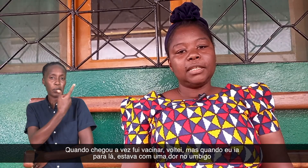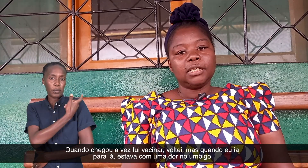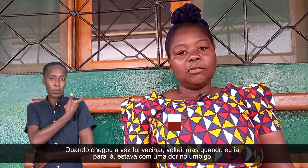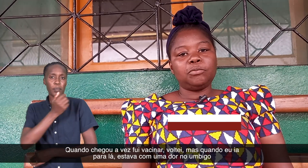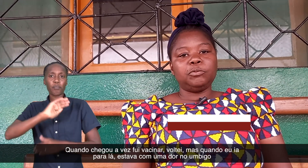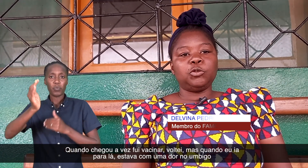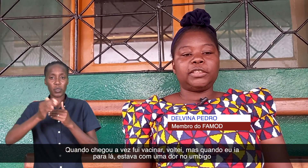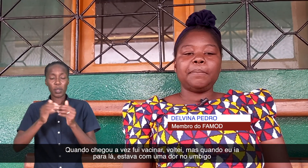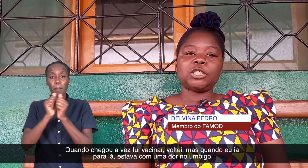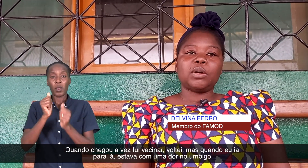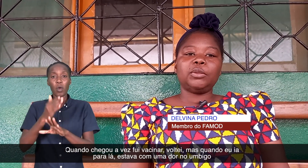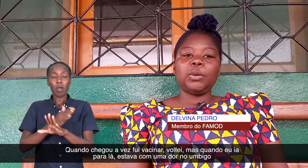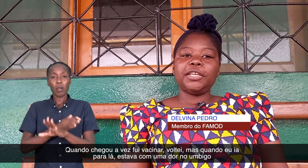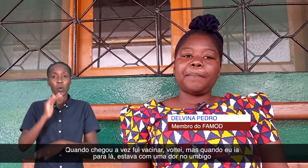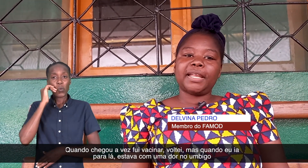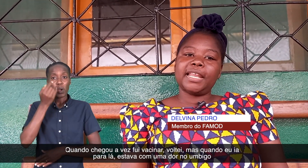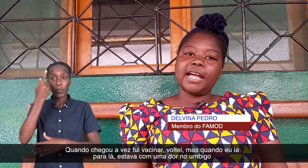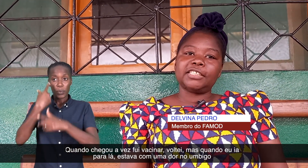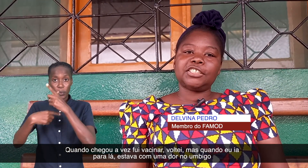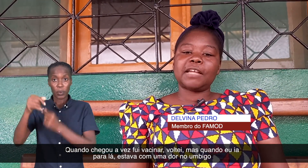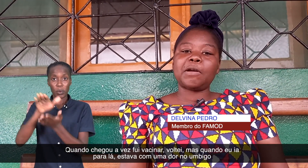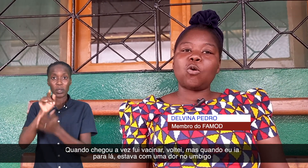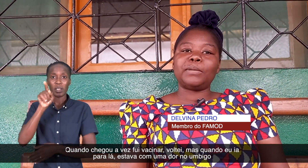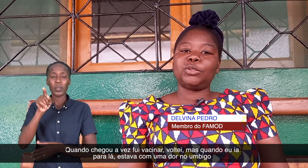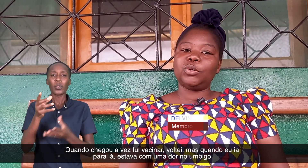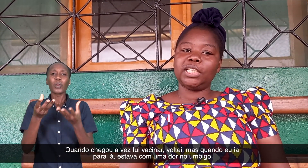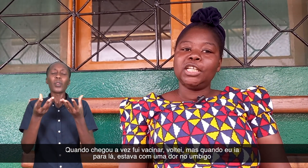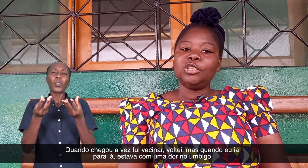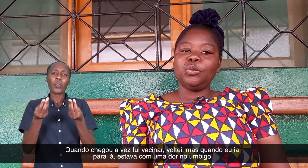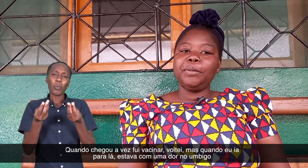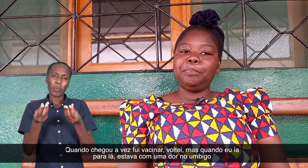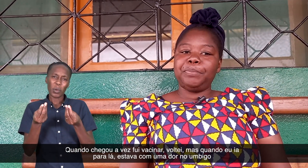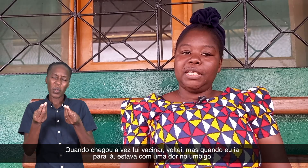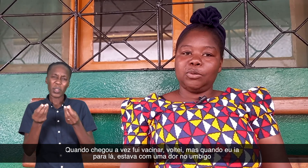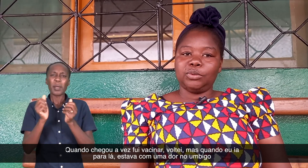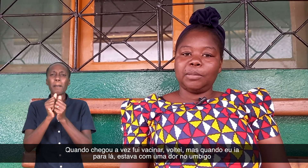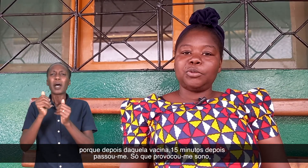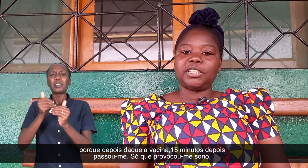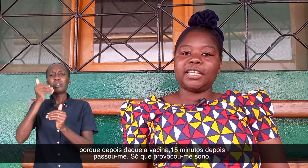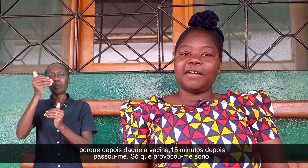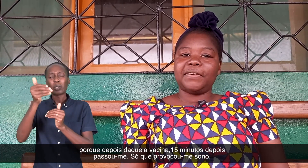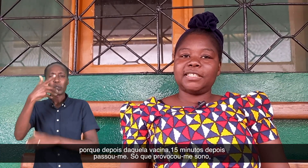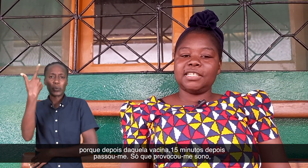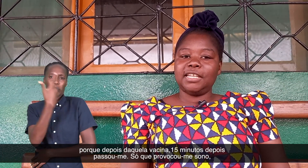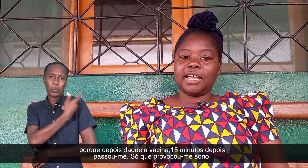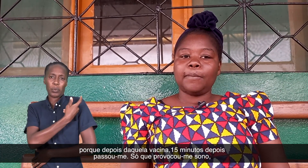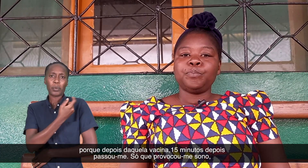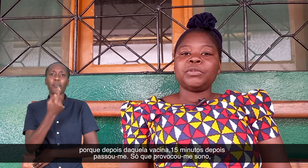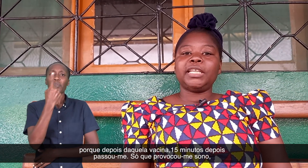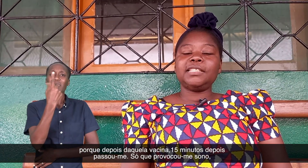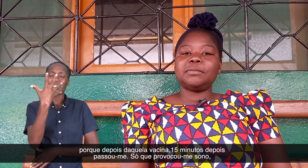vacinar, voltei, mas quando eu ia para lá, estava com uma dor no imbigo. Depois daquela